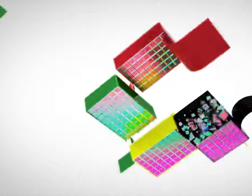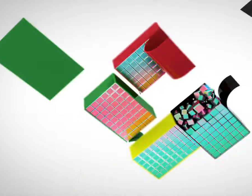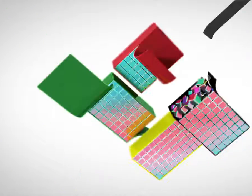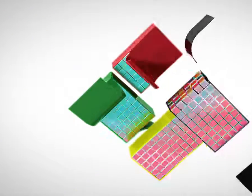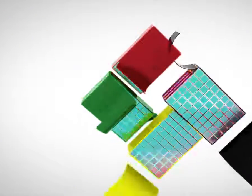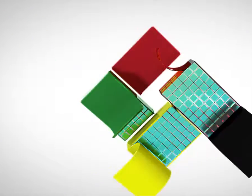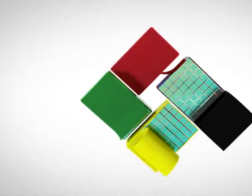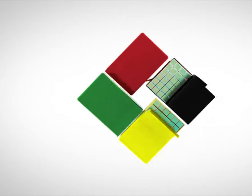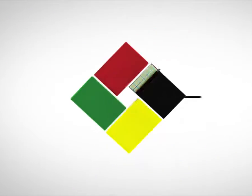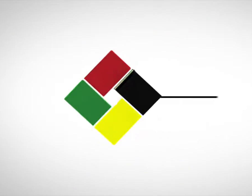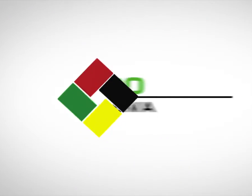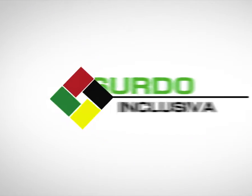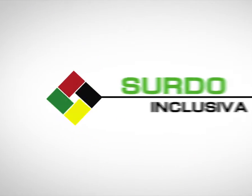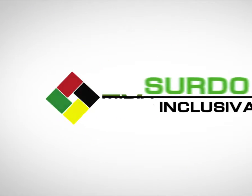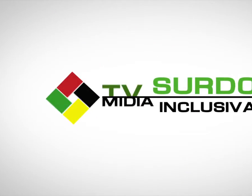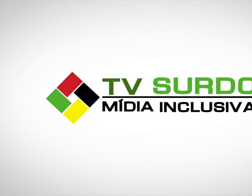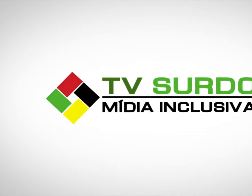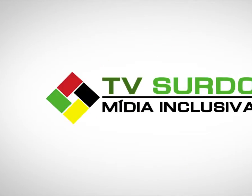Legenda Zanotto